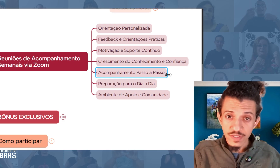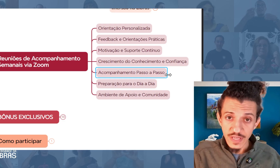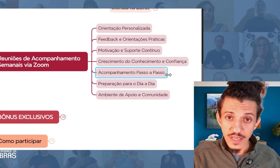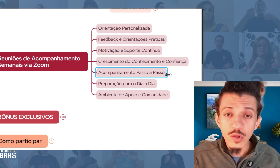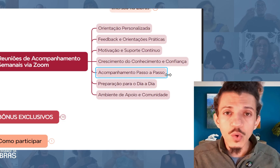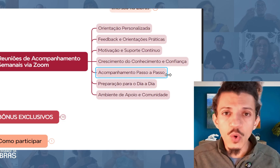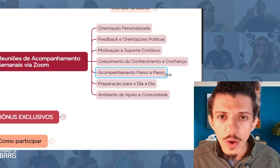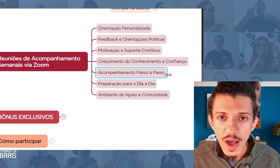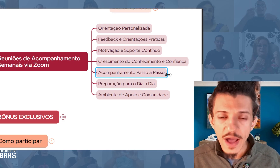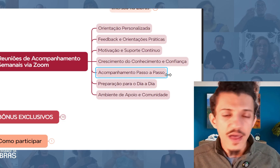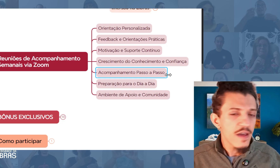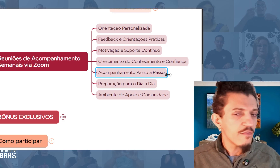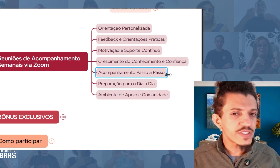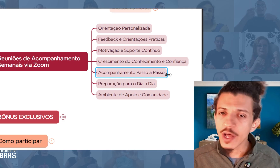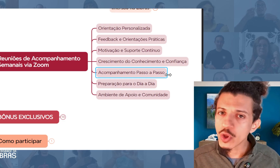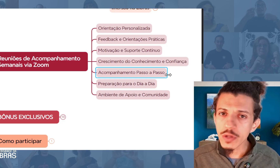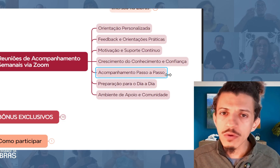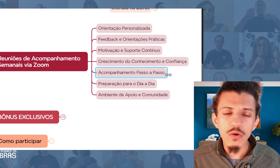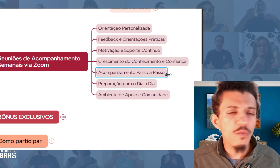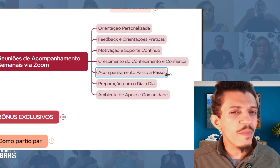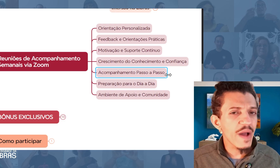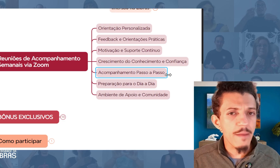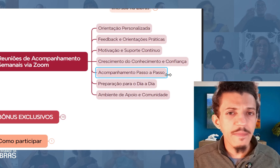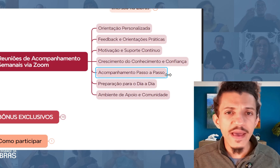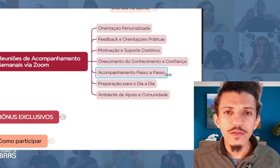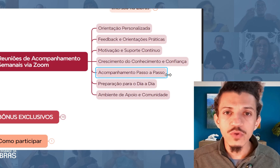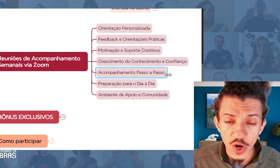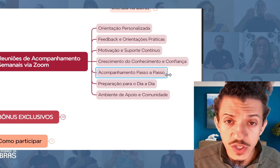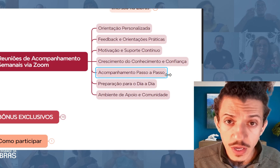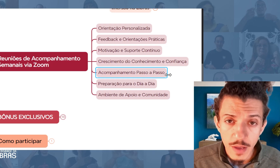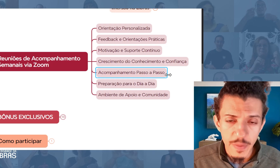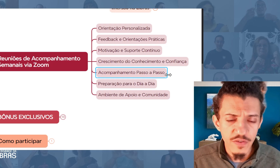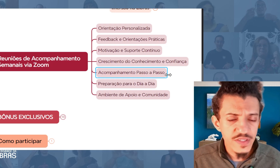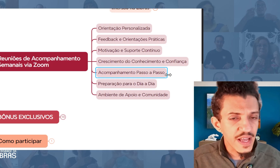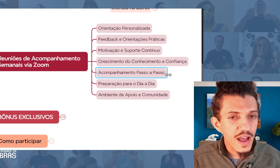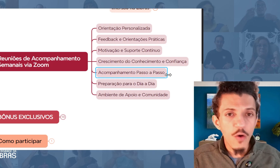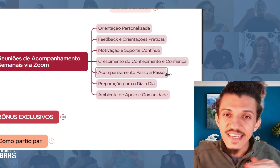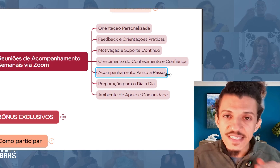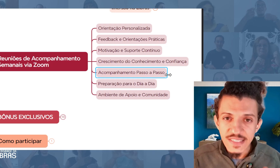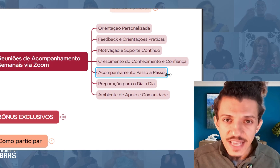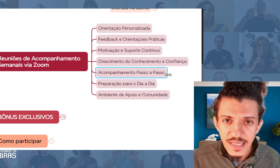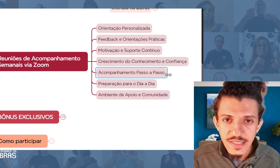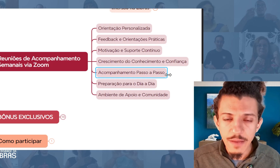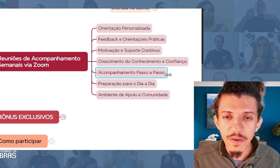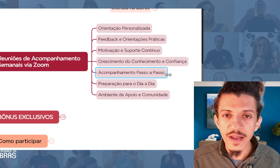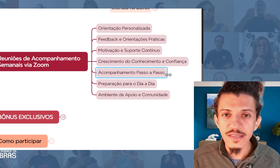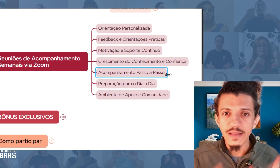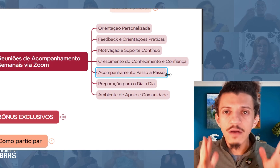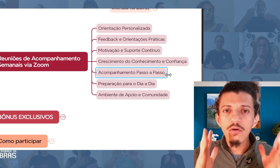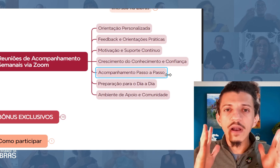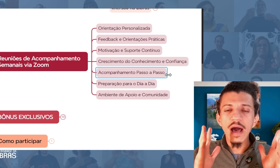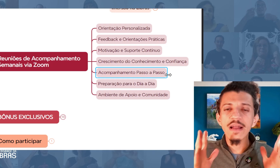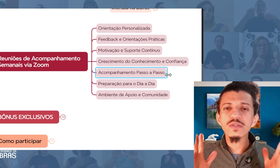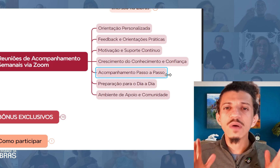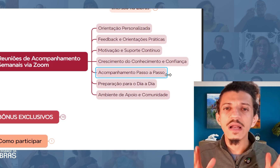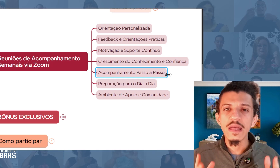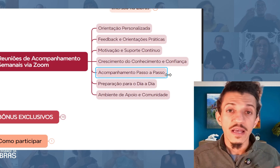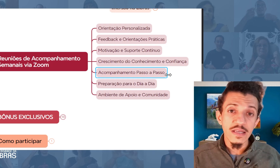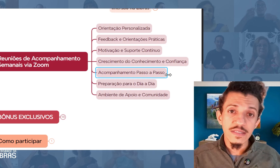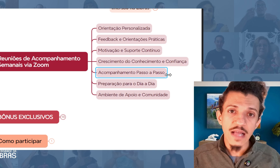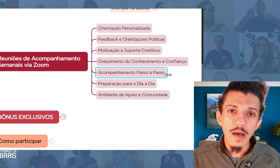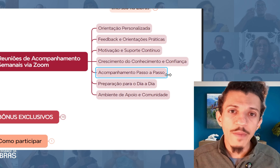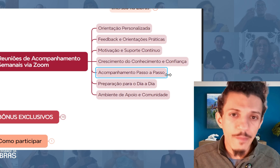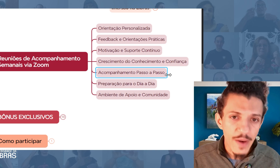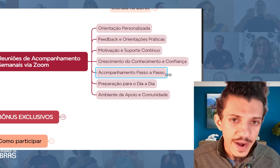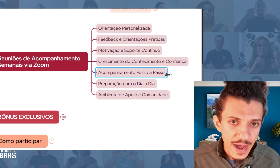escolhendo continuar, você vai ter todo o acompanhamento e o suporte para você realmente, em 6 semanas, decolar na sua Libras e